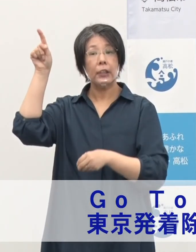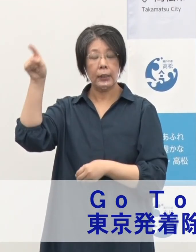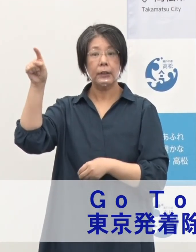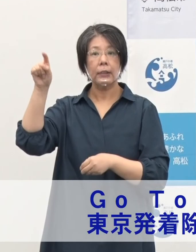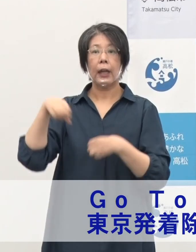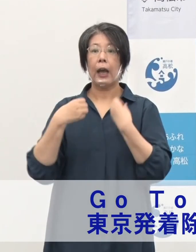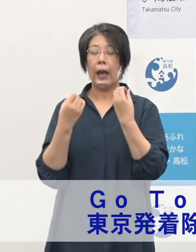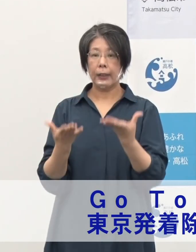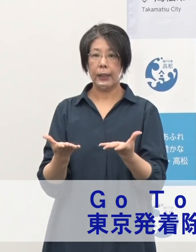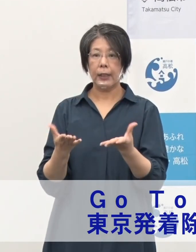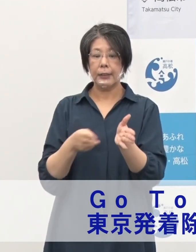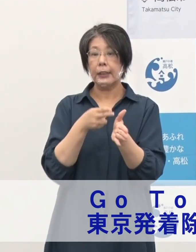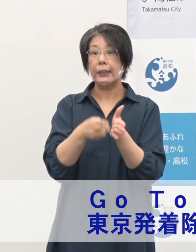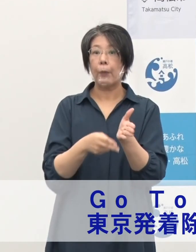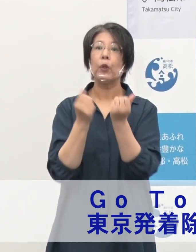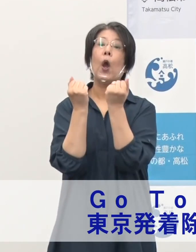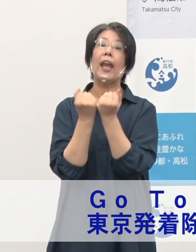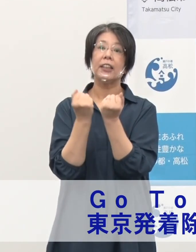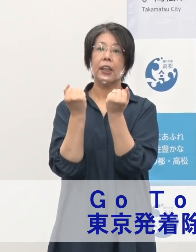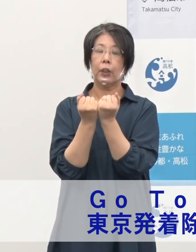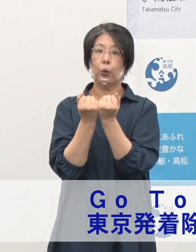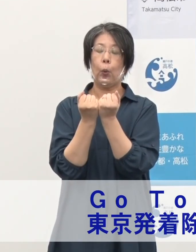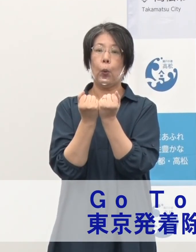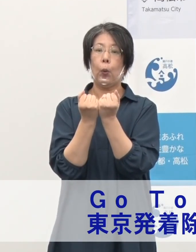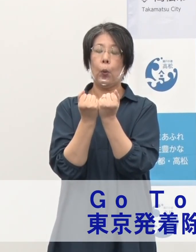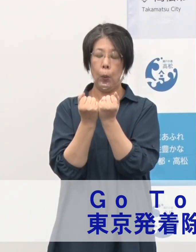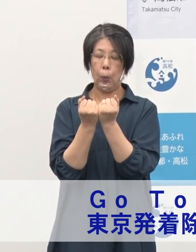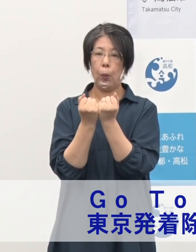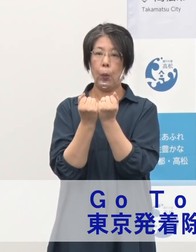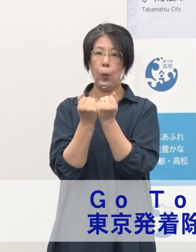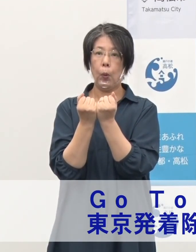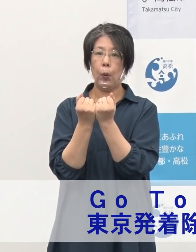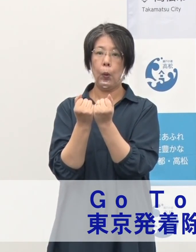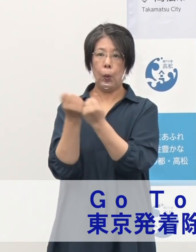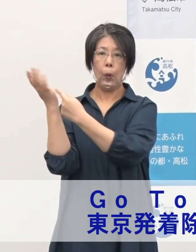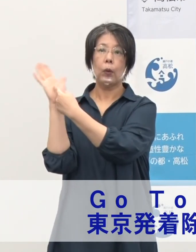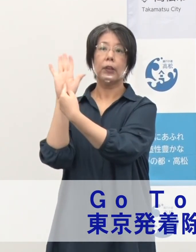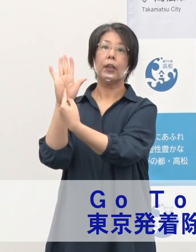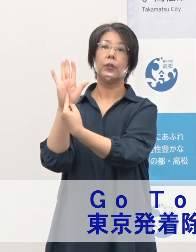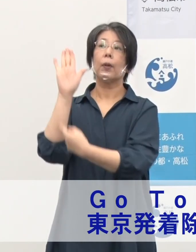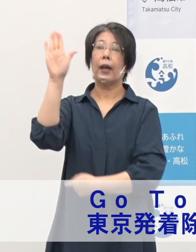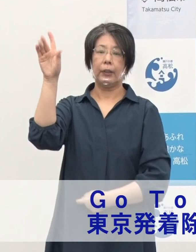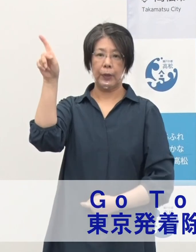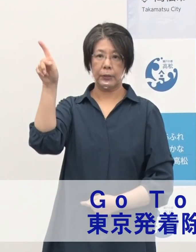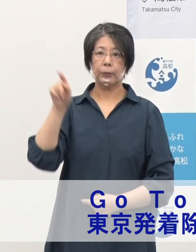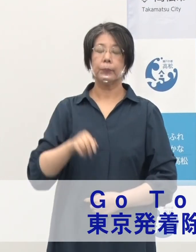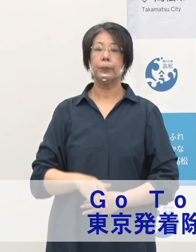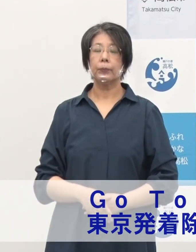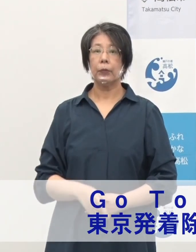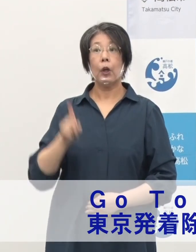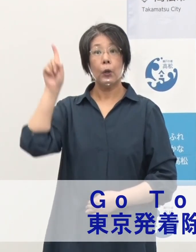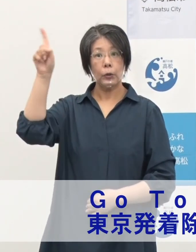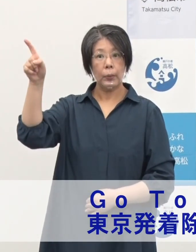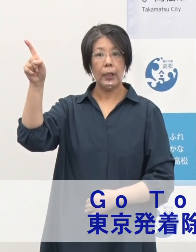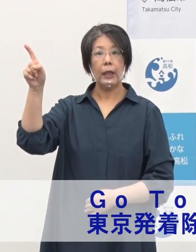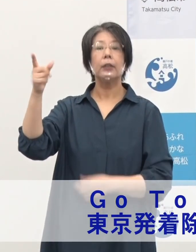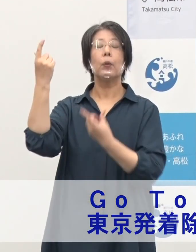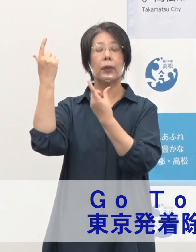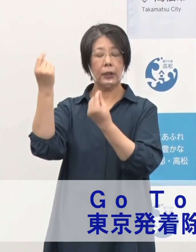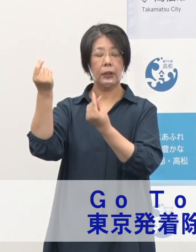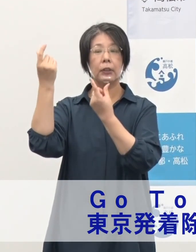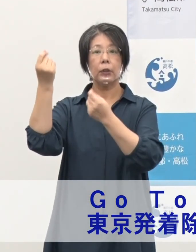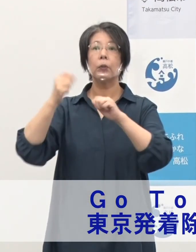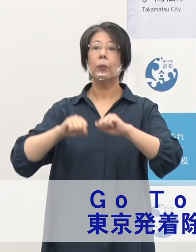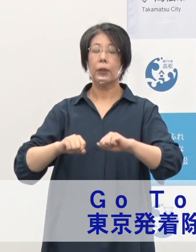新しい旅のエチケットといったものを提唱しておりようでございますがそれにしっかりと則って